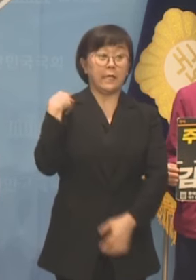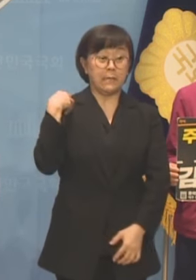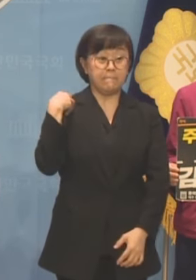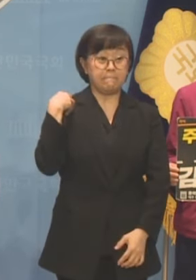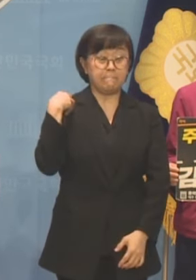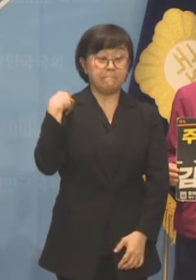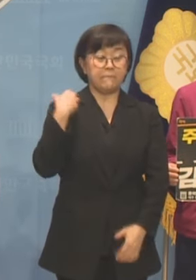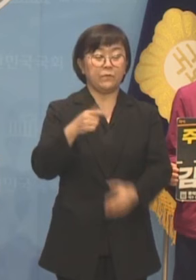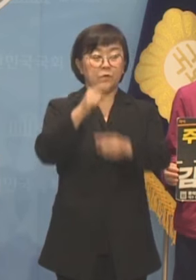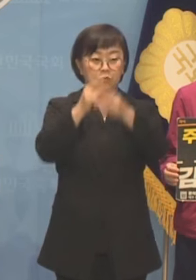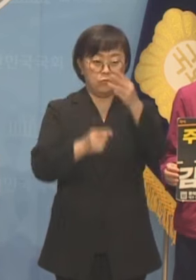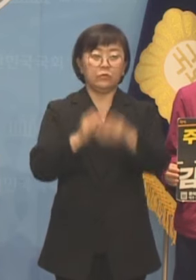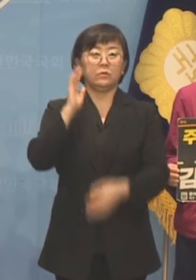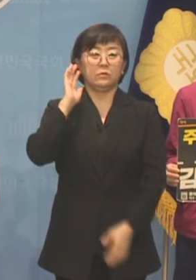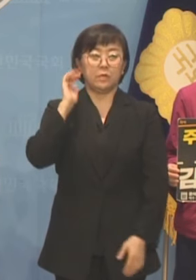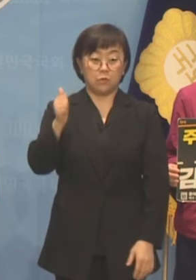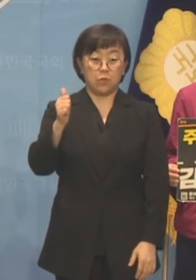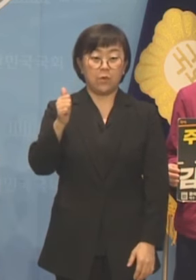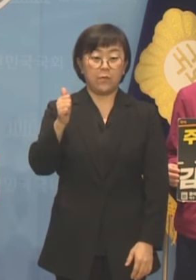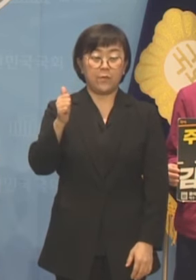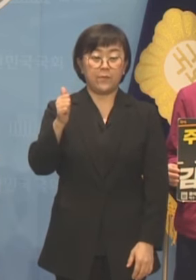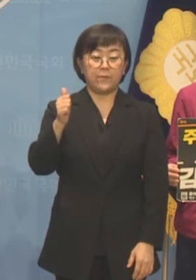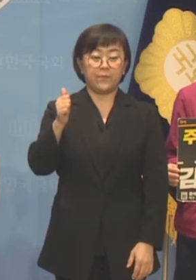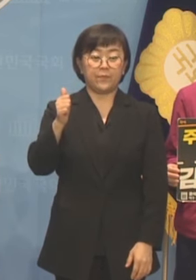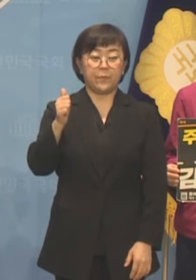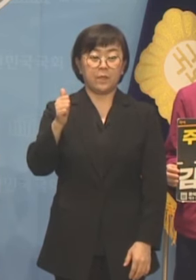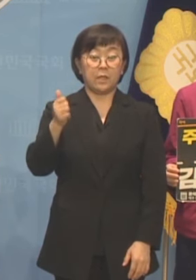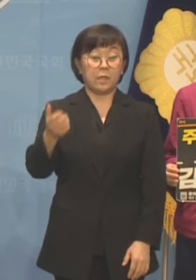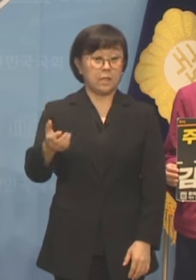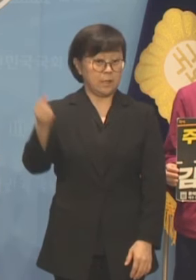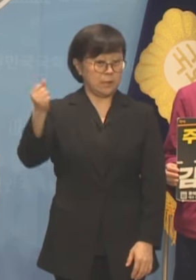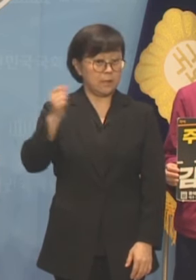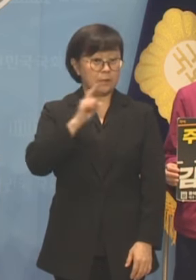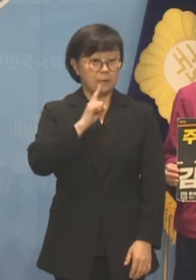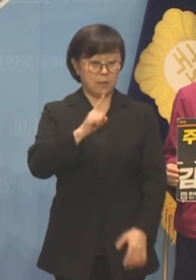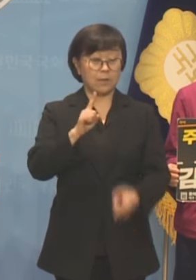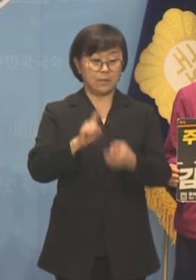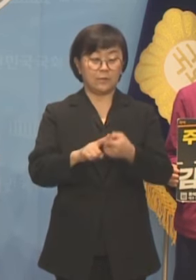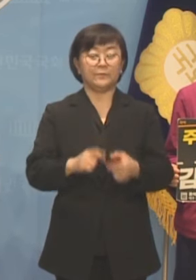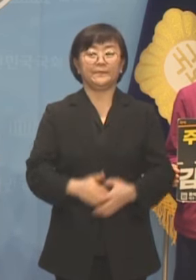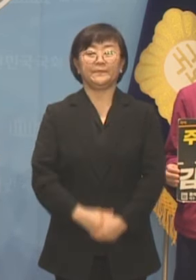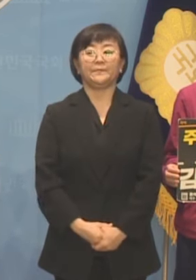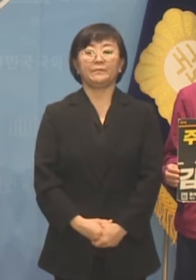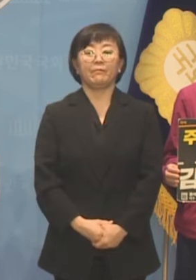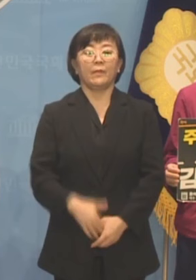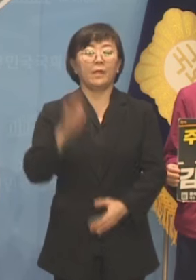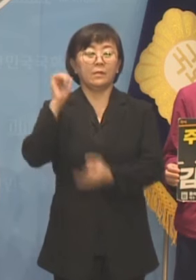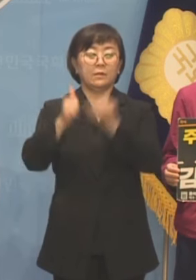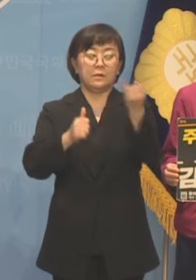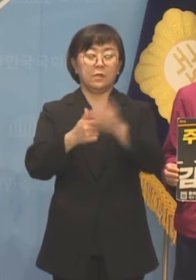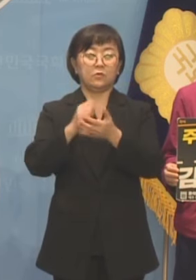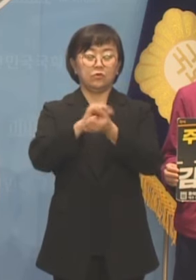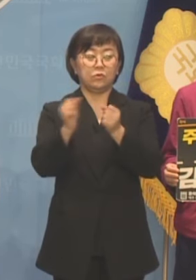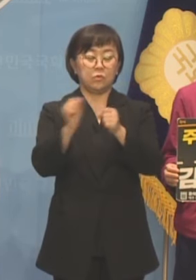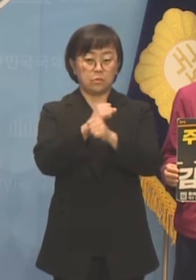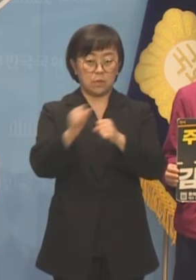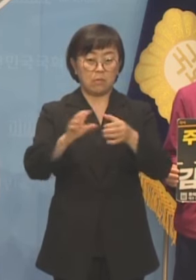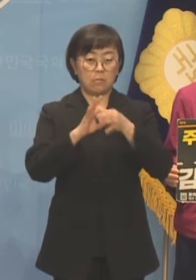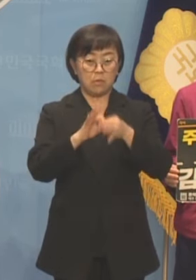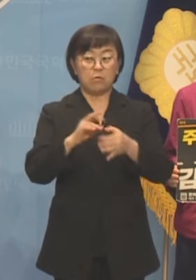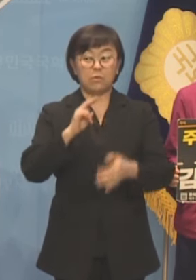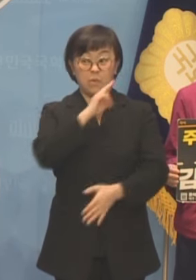책임은 윤성열 대통령이 져야 되는 것입니다 김건 여사의 주가조작 연루